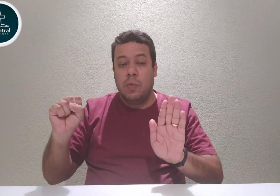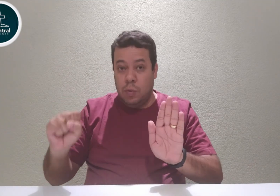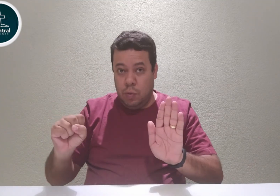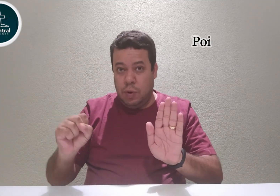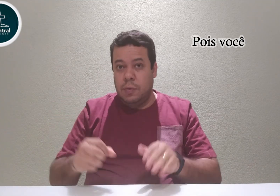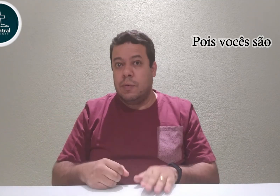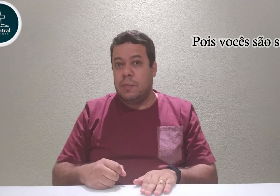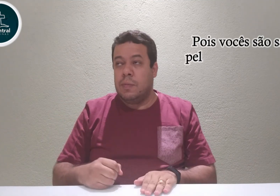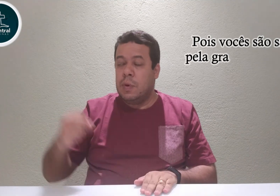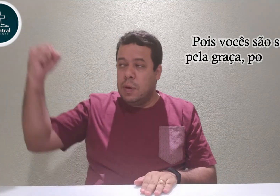8.